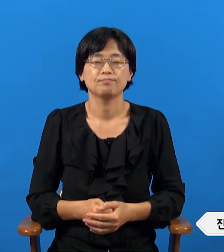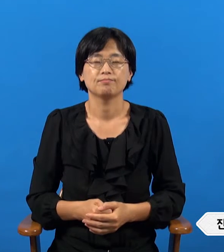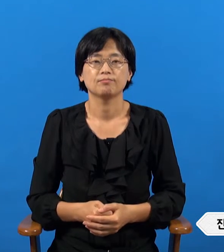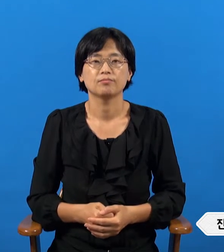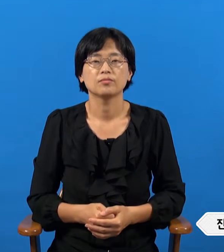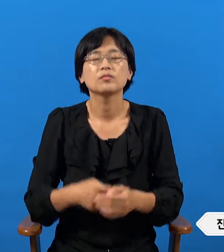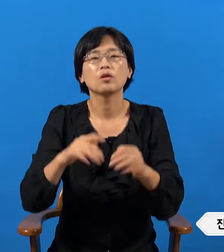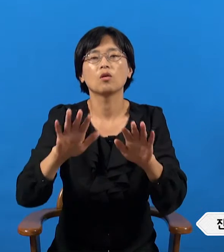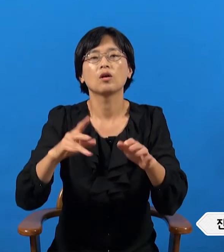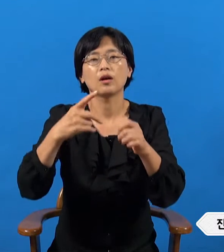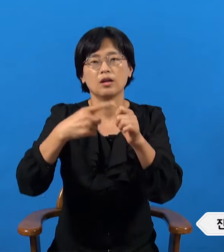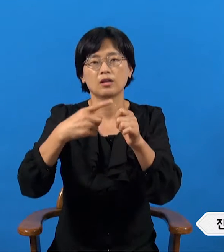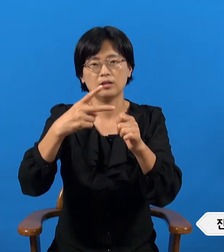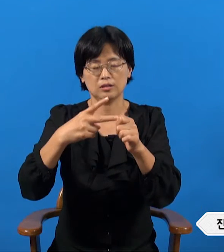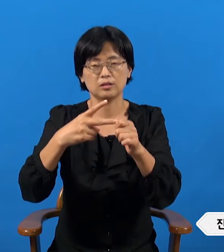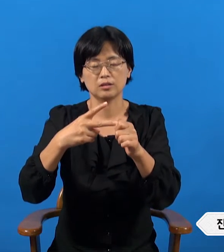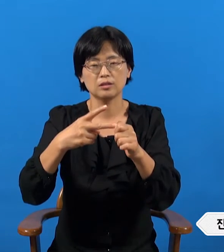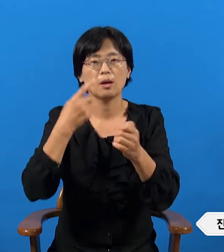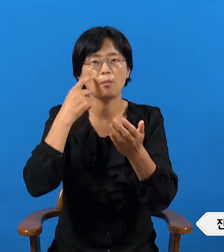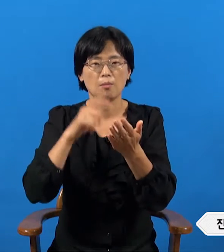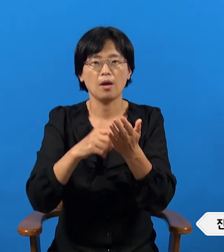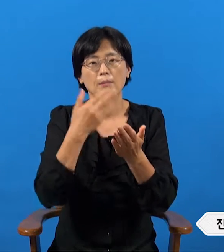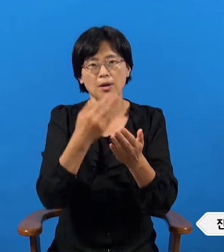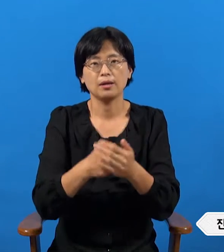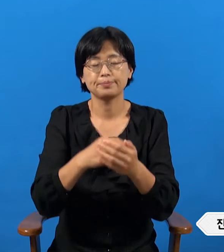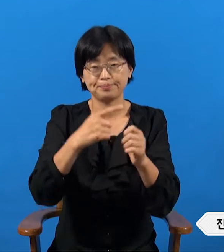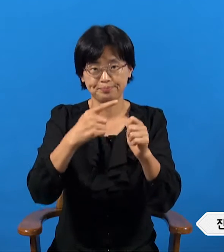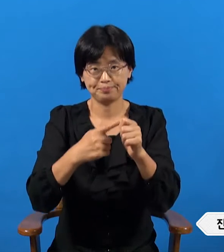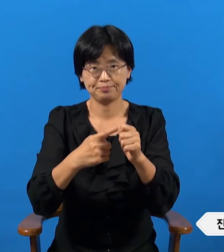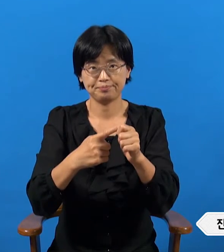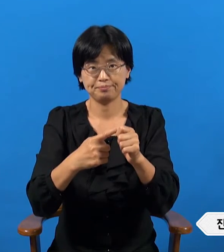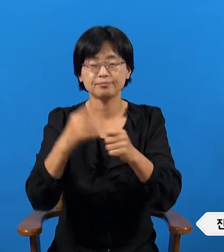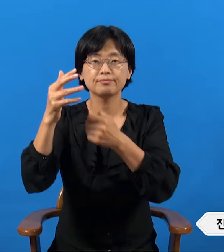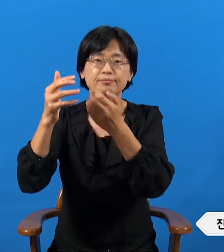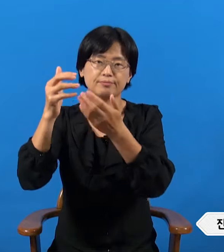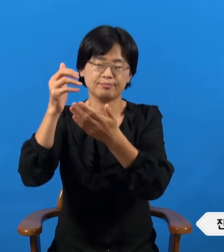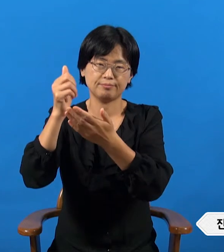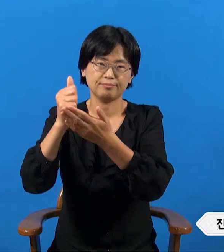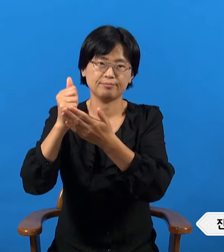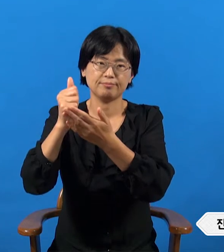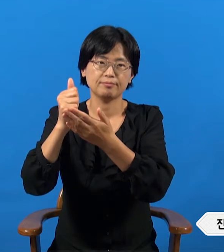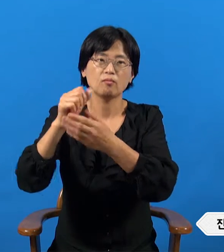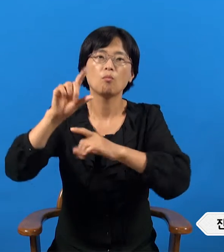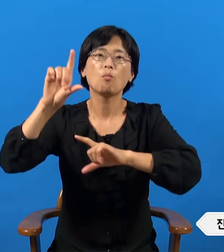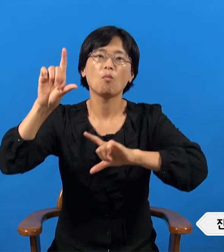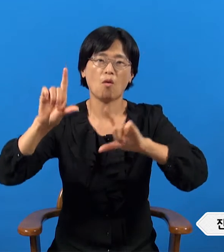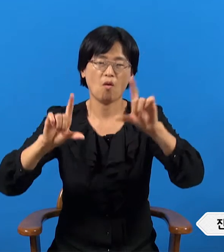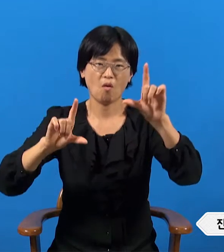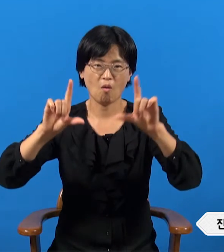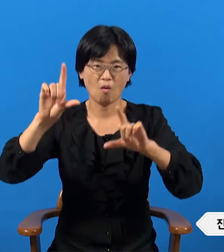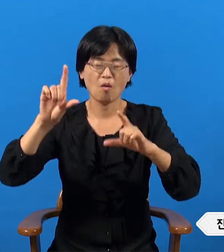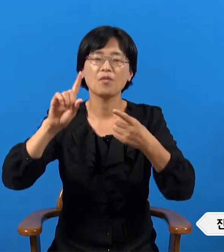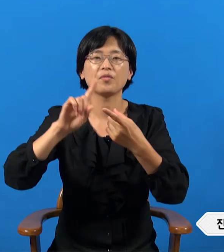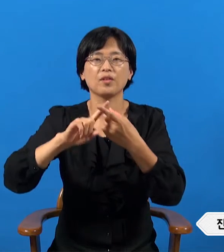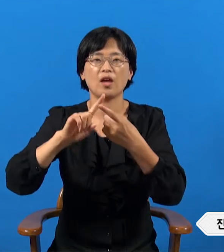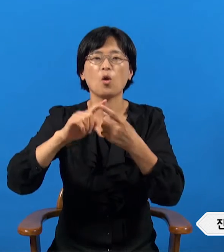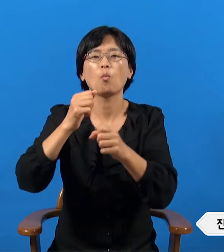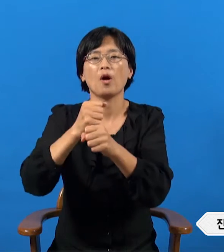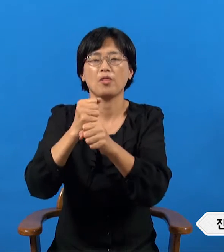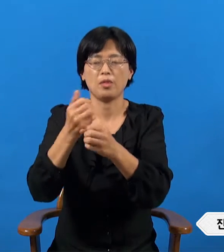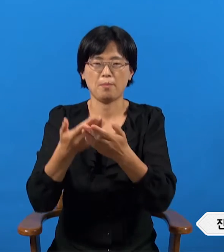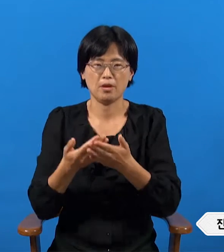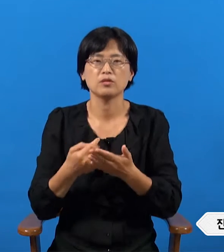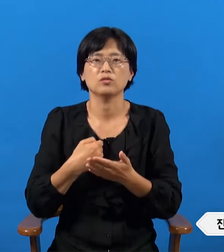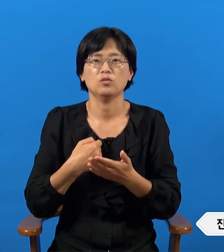우리는 두 가지로 성경을 통해서 찾아봅니다. 첫째는 하나님의 형상으로